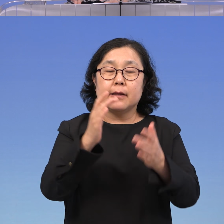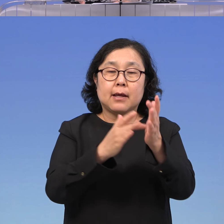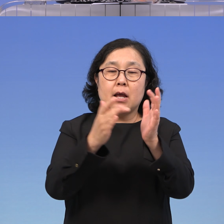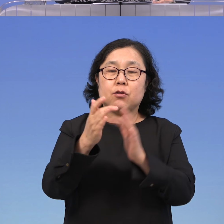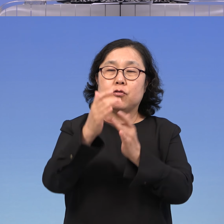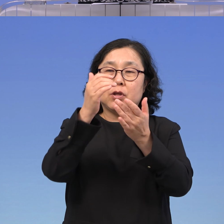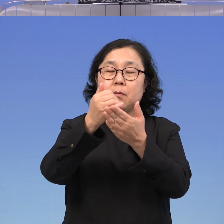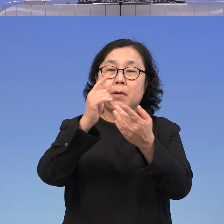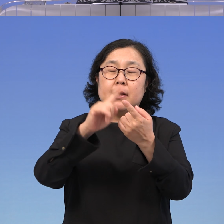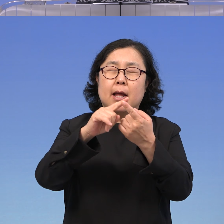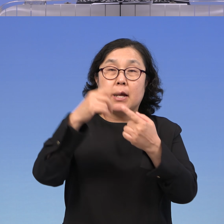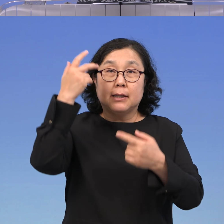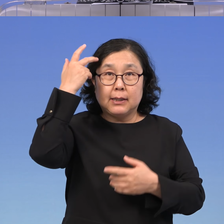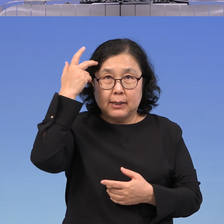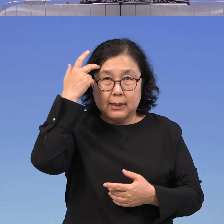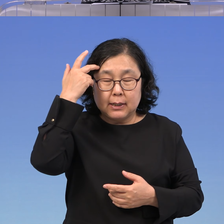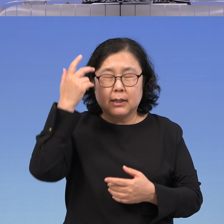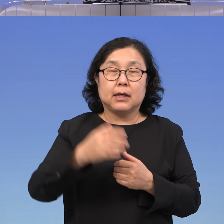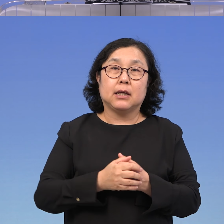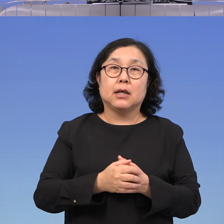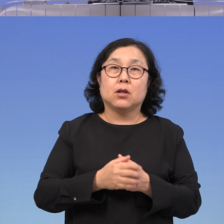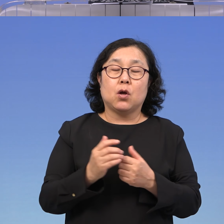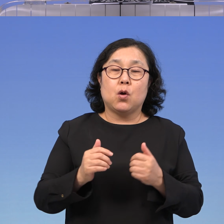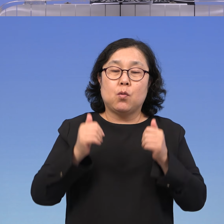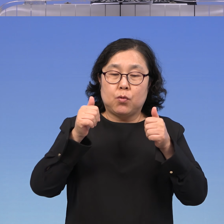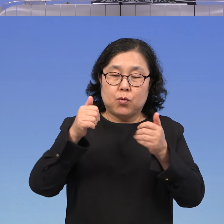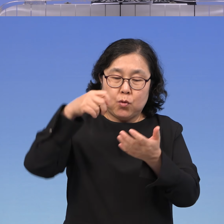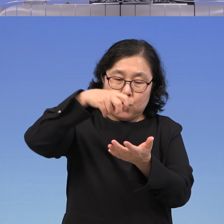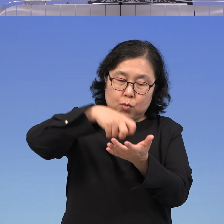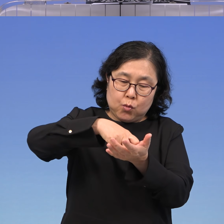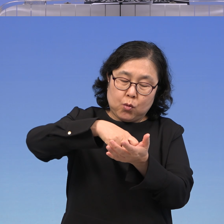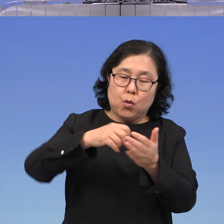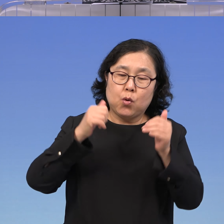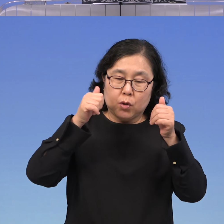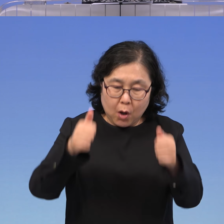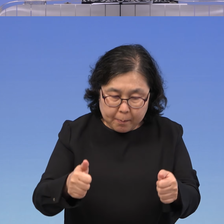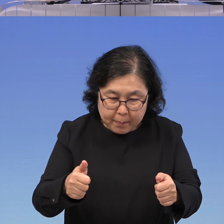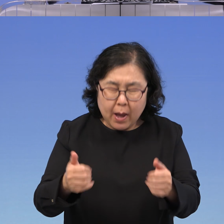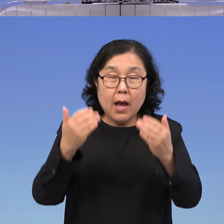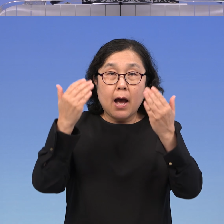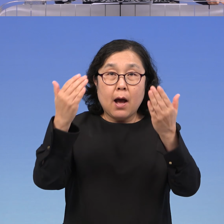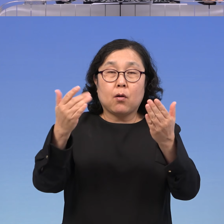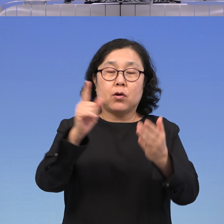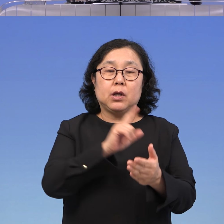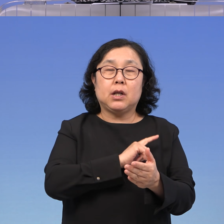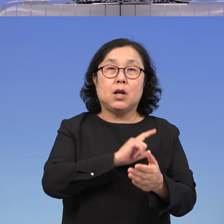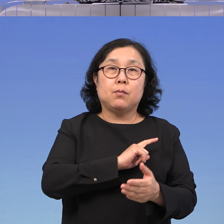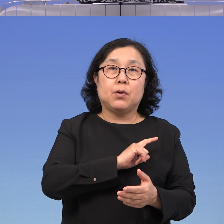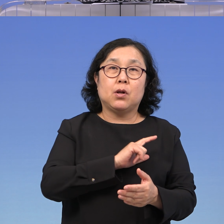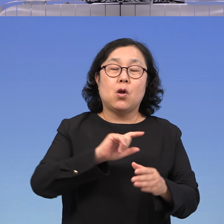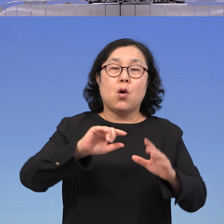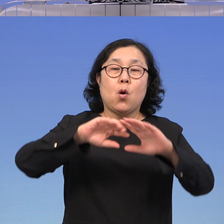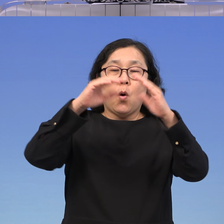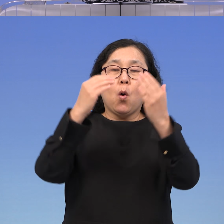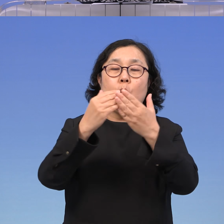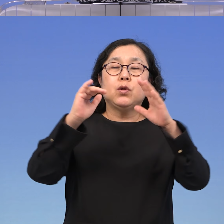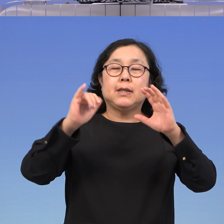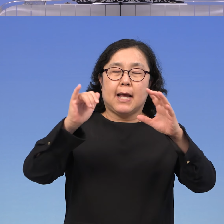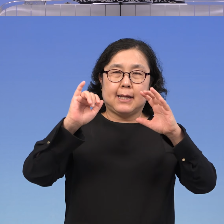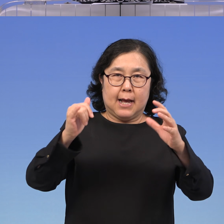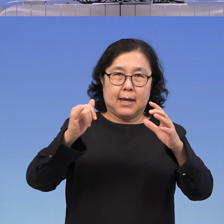그래서 무릎꿇고 그분을 경배하고 그분의 이름을 온 세상에 높이 점프 함에 드러내는 것으로